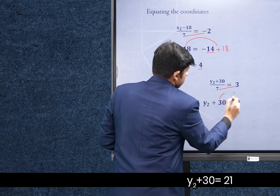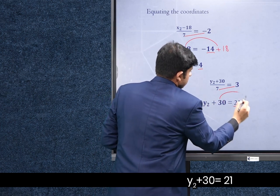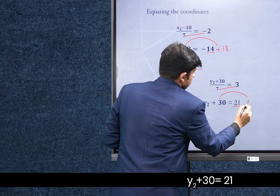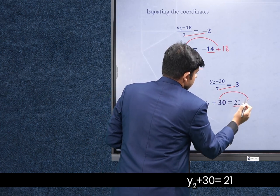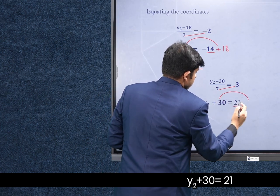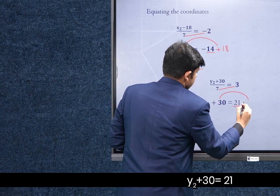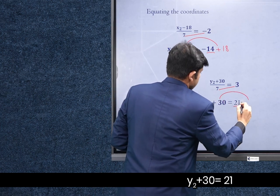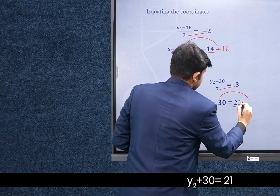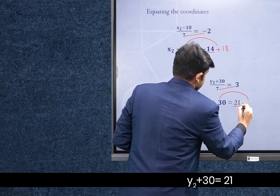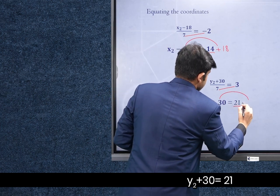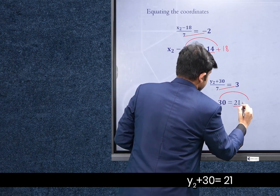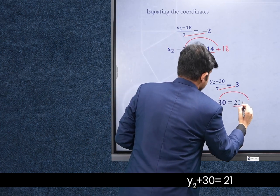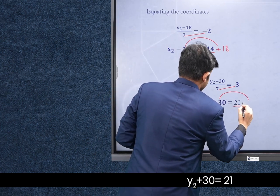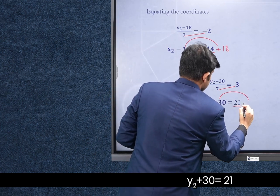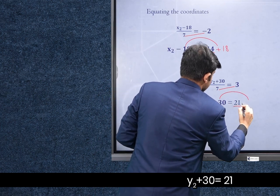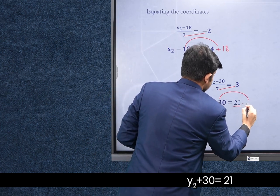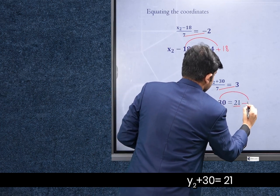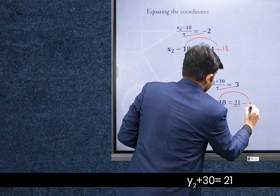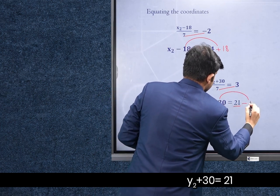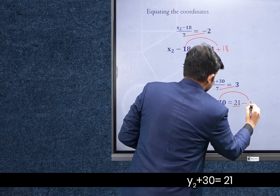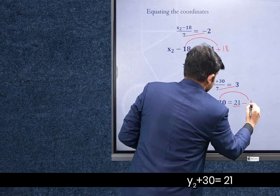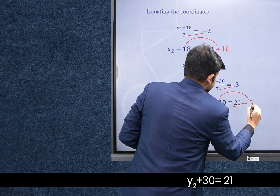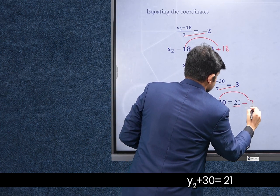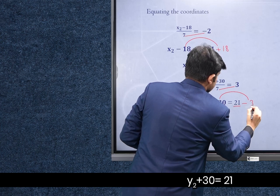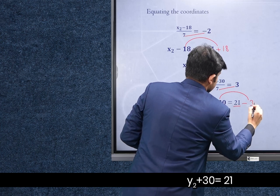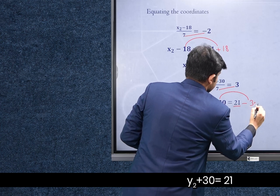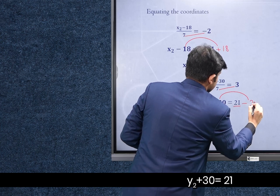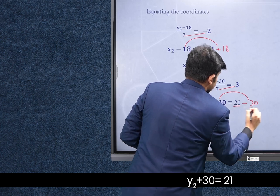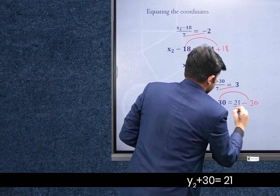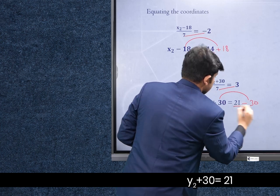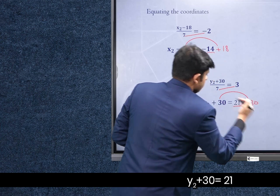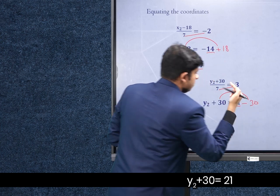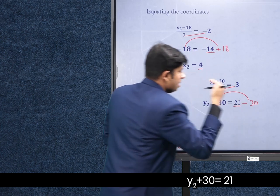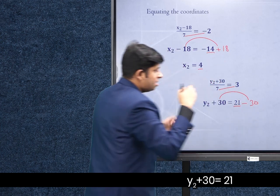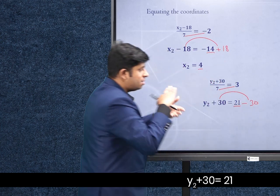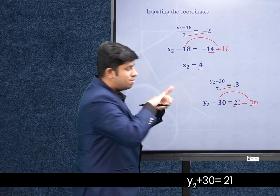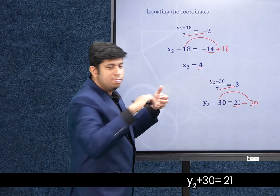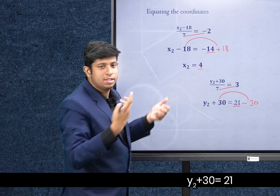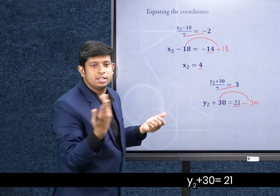y கீழ் இலக்க 2 கூட்டல் 30 ஈடு 21